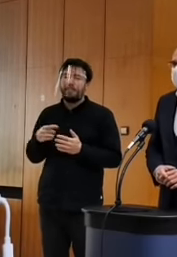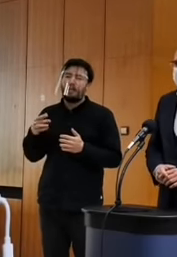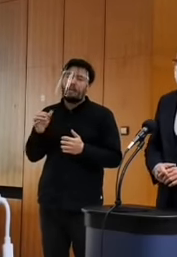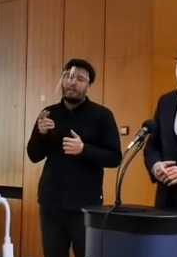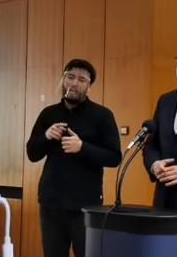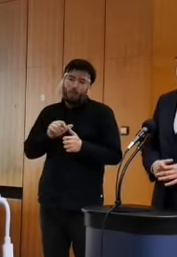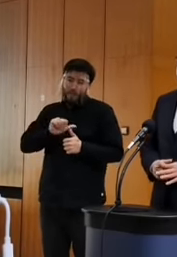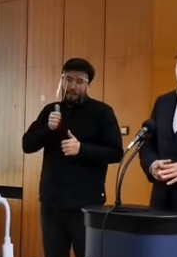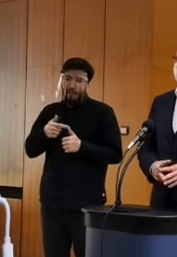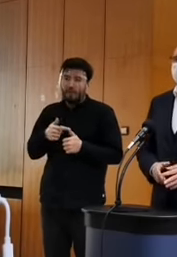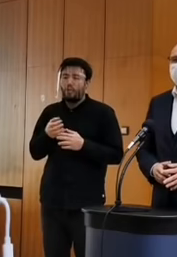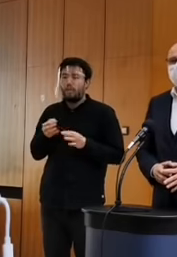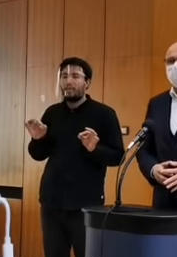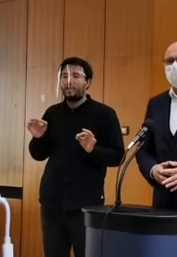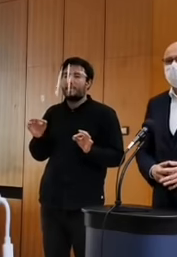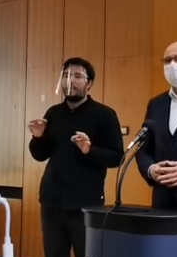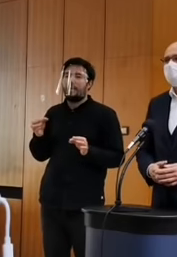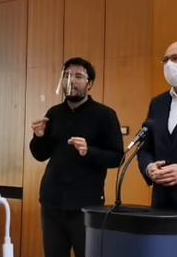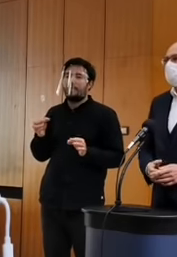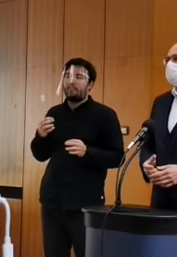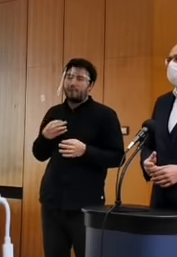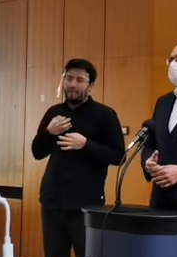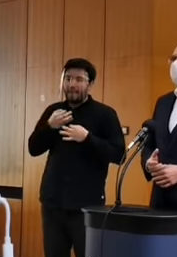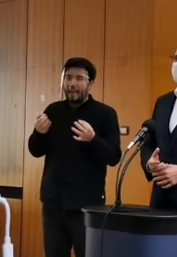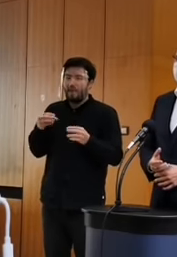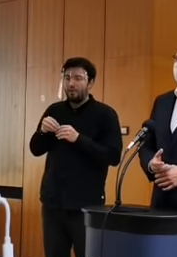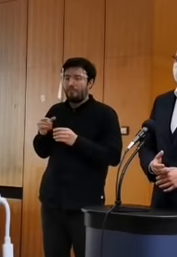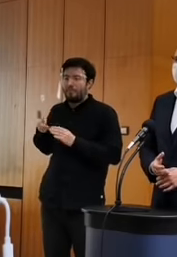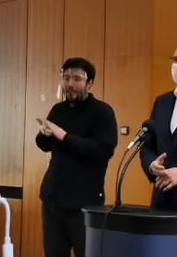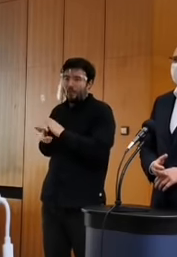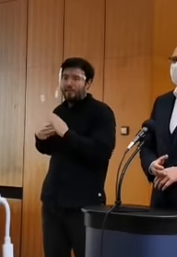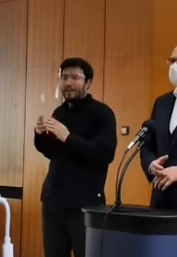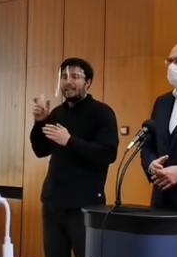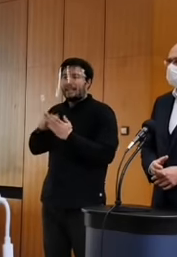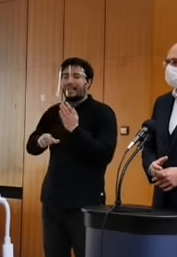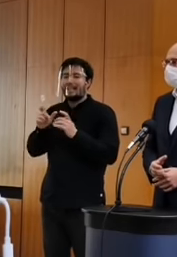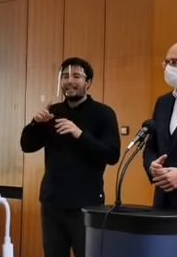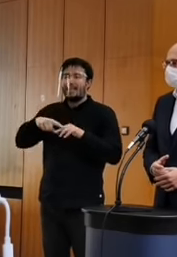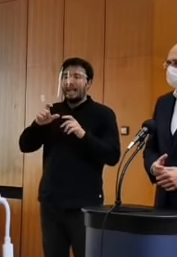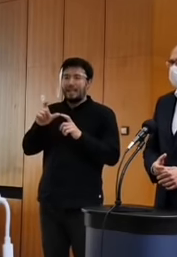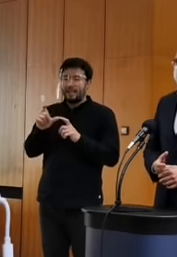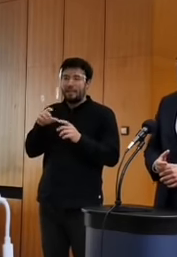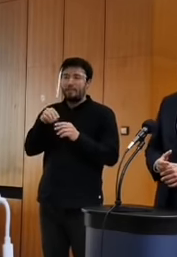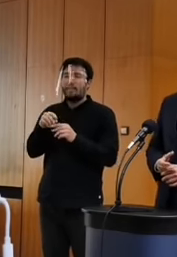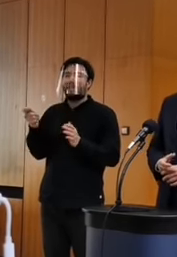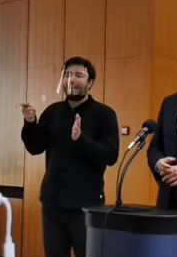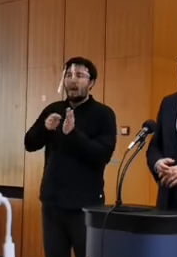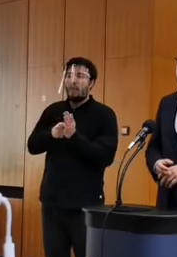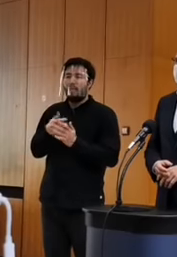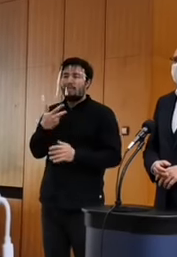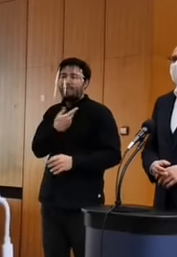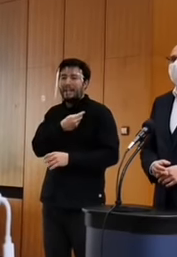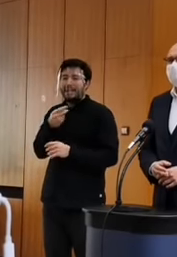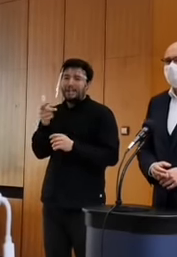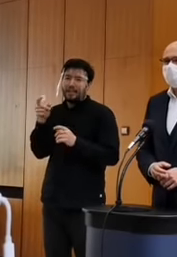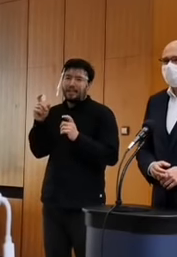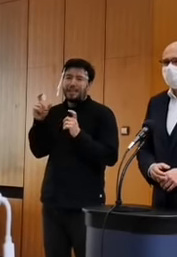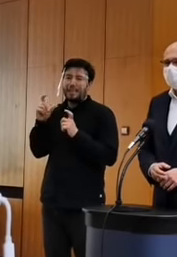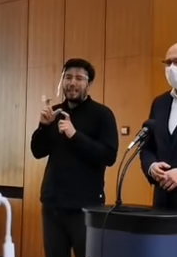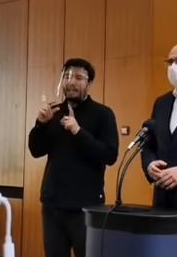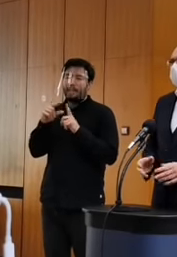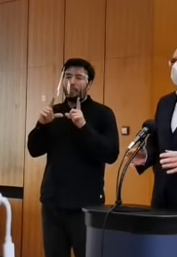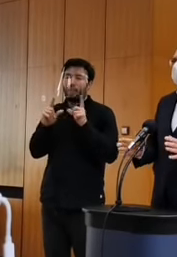aby som sa vyjadril za stranu SAS k nákupu vakcín Sputnik. Ako som už